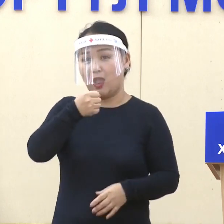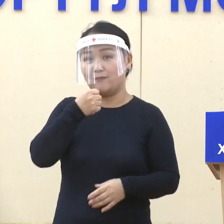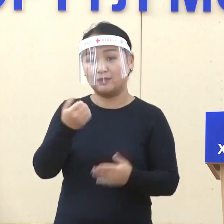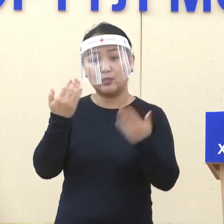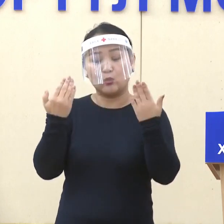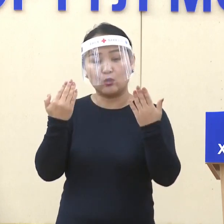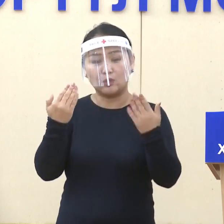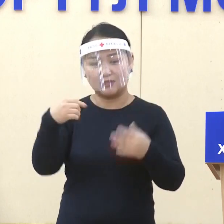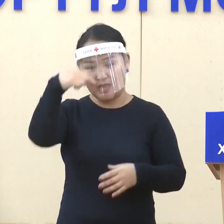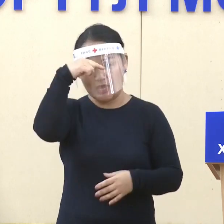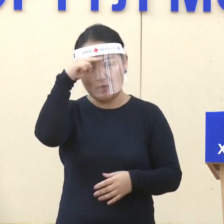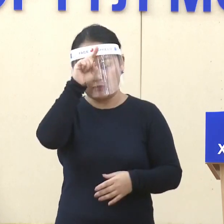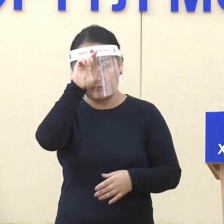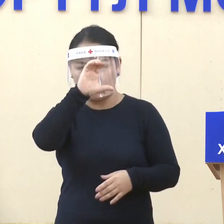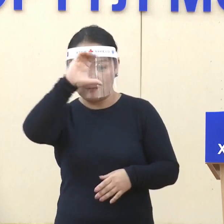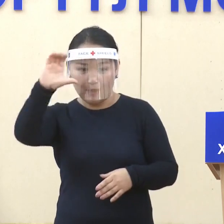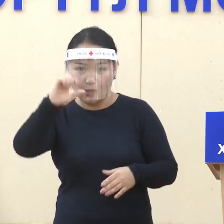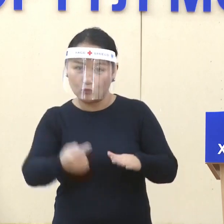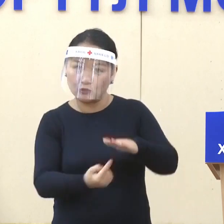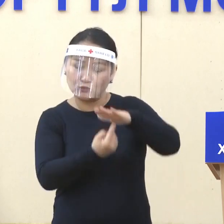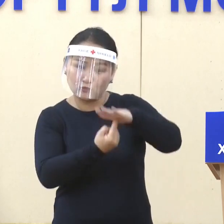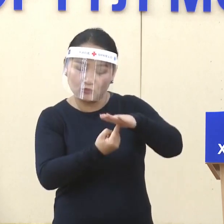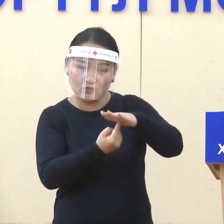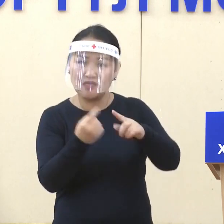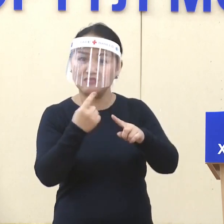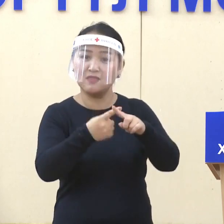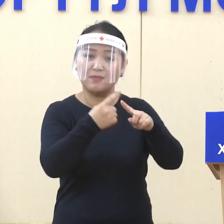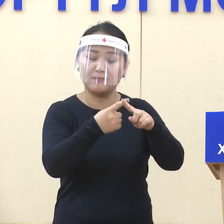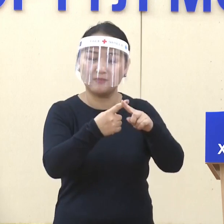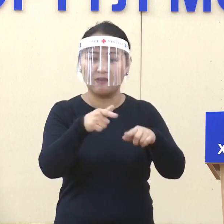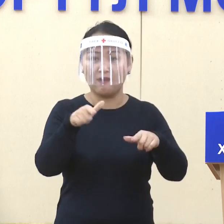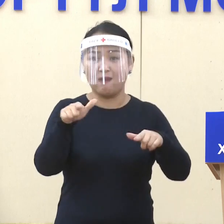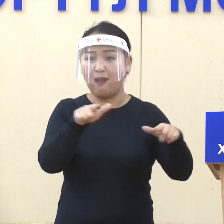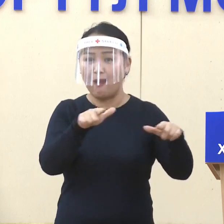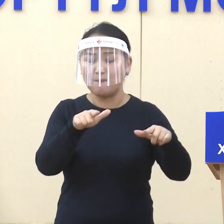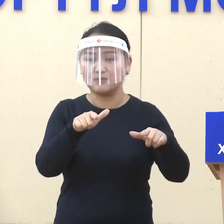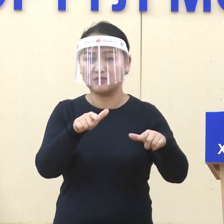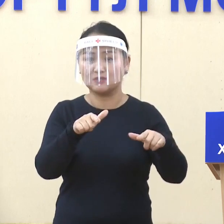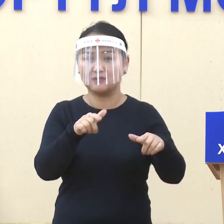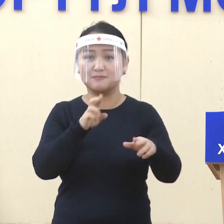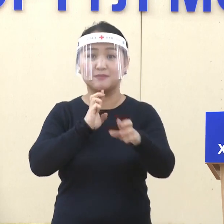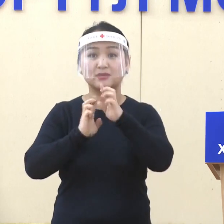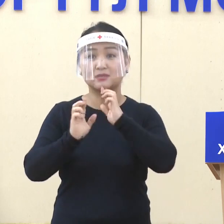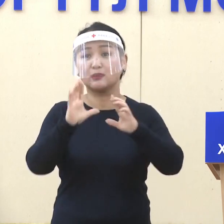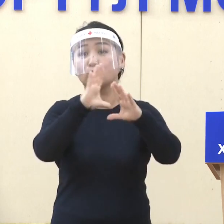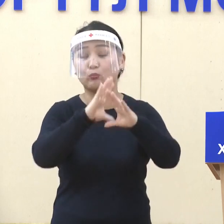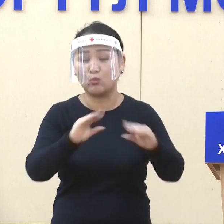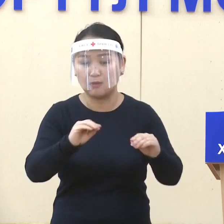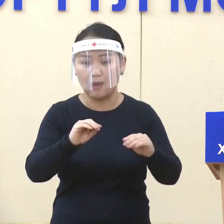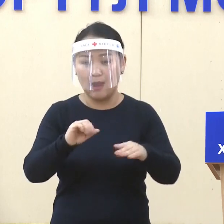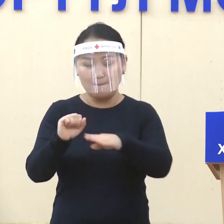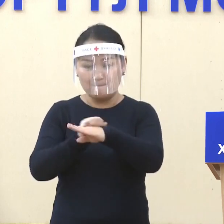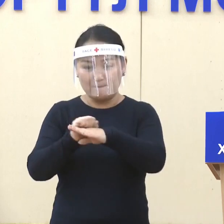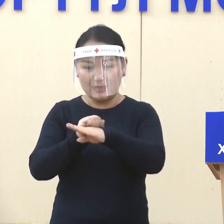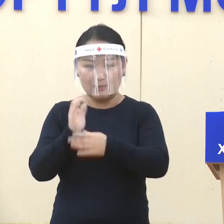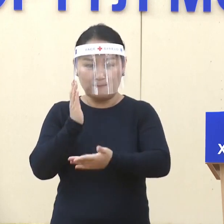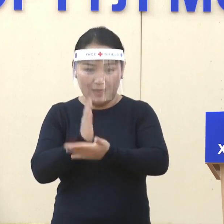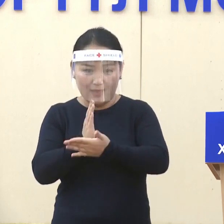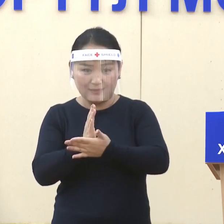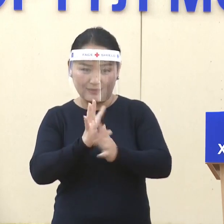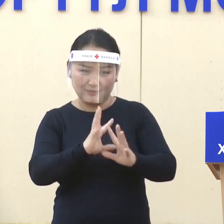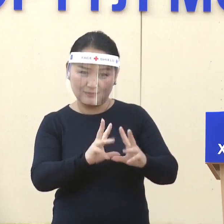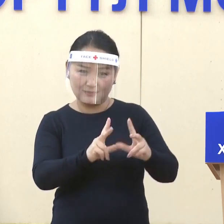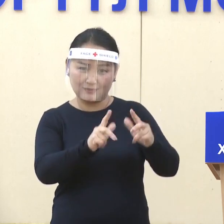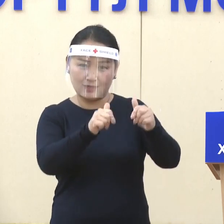мэндийн тогтолцоог бэхжүүлэх, аймшигын эрсдлийг бууруулах, бэлэн байдлыг сайжруулах нь Дэлхийн эрүүл мэндийн байгууллагын тэргүүлэх